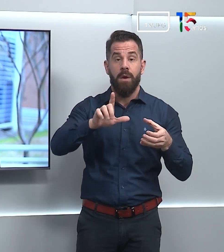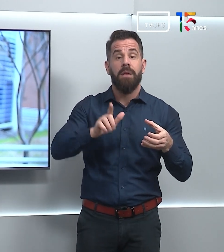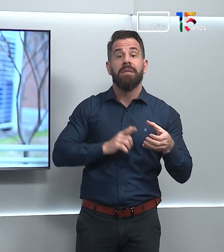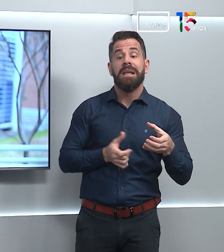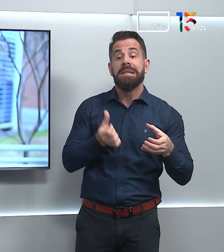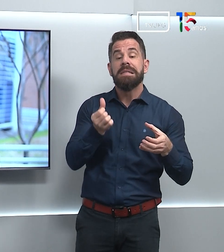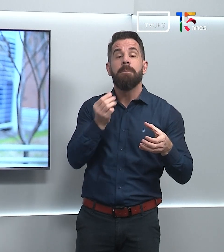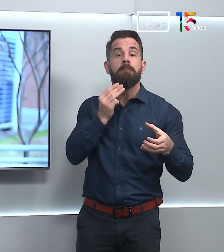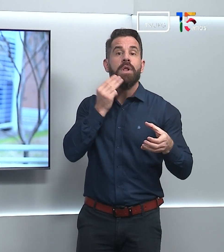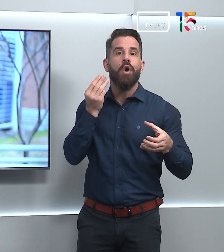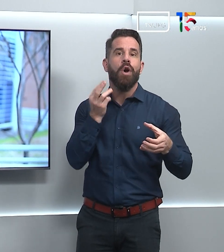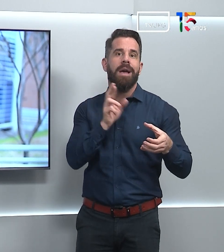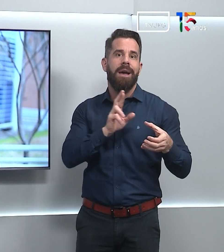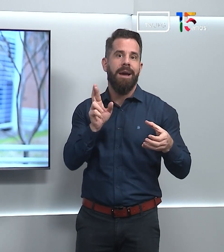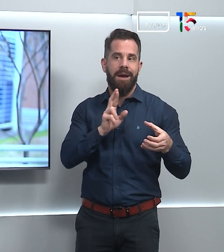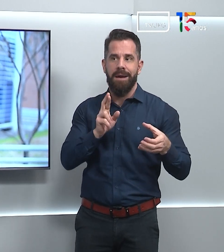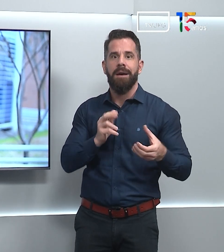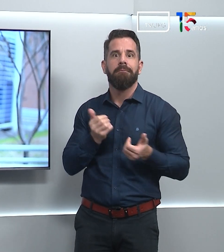de reais.